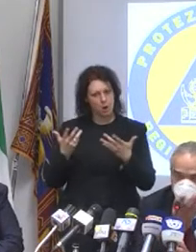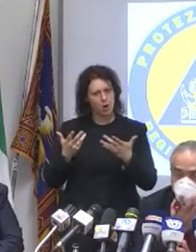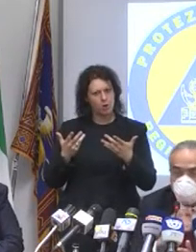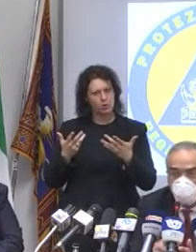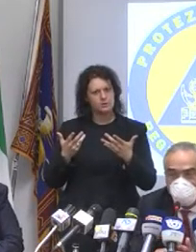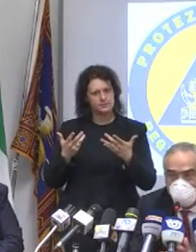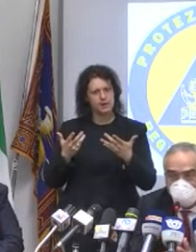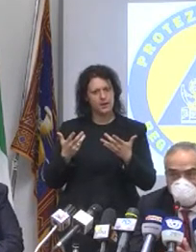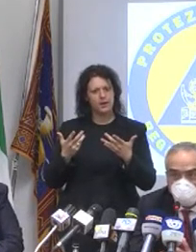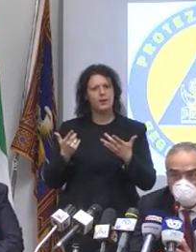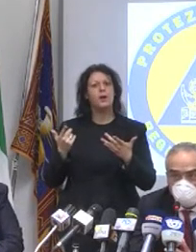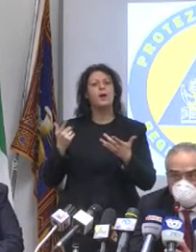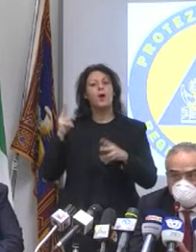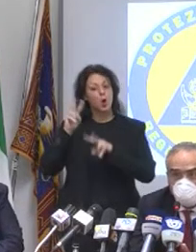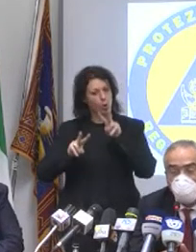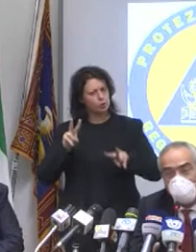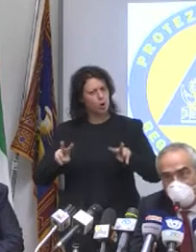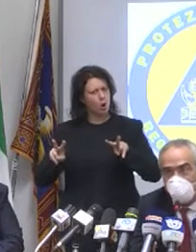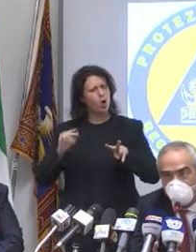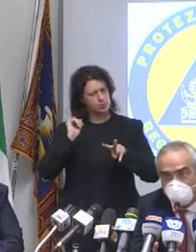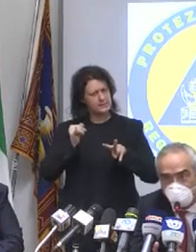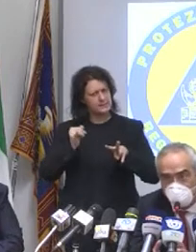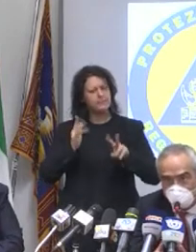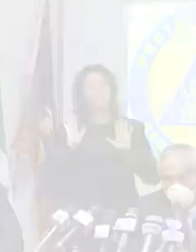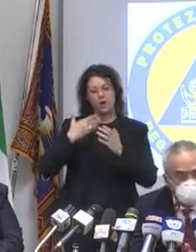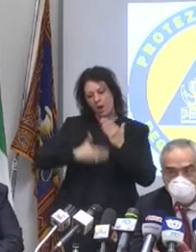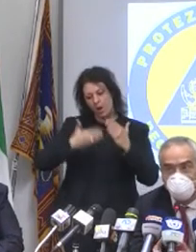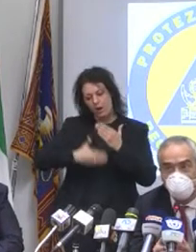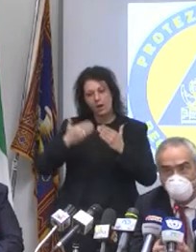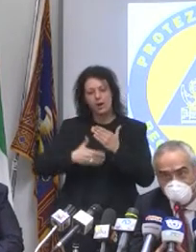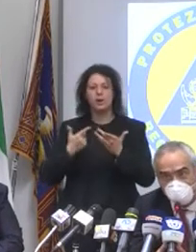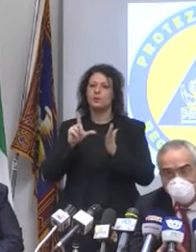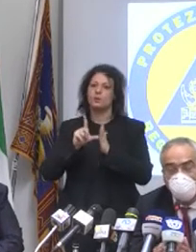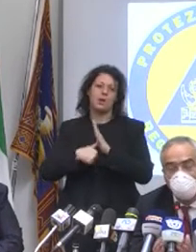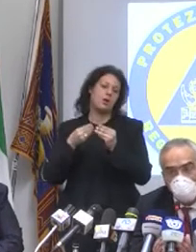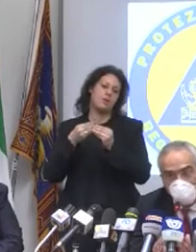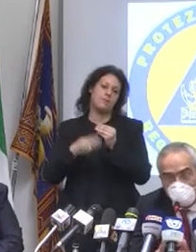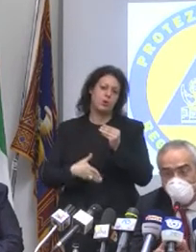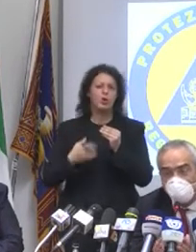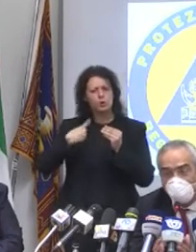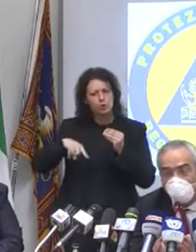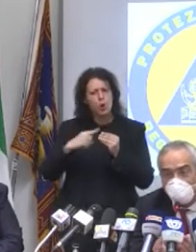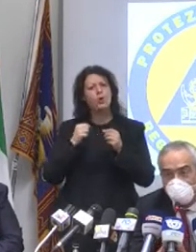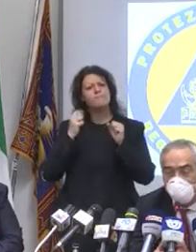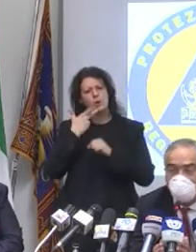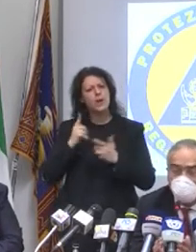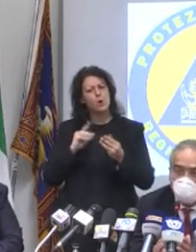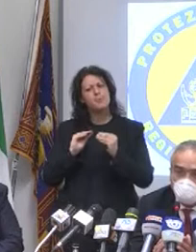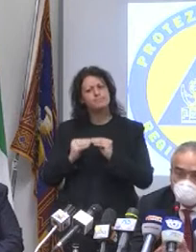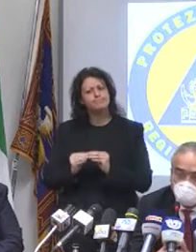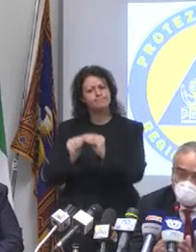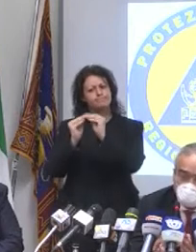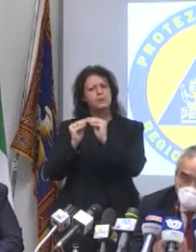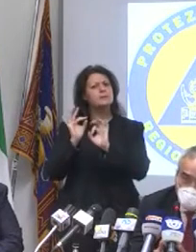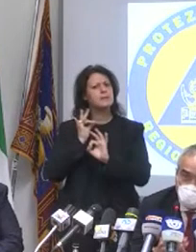controllati nelle azioni che vengono svolte, ma più rapidi possibili. Si può essere corretti operando in